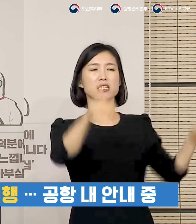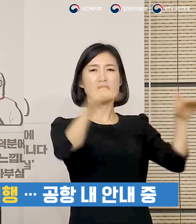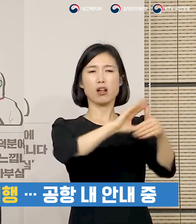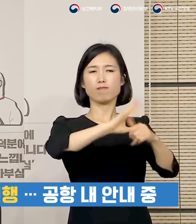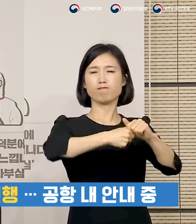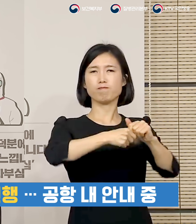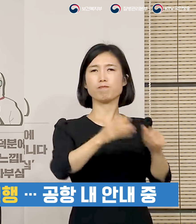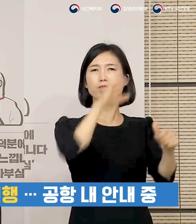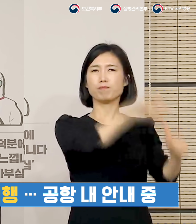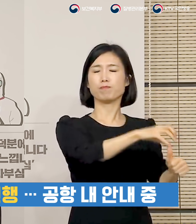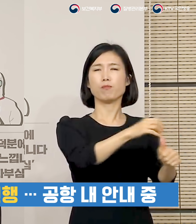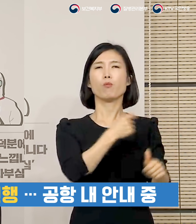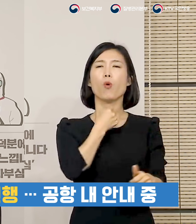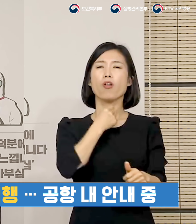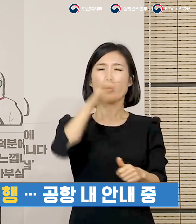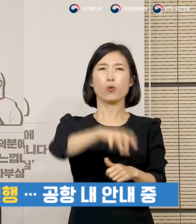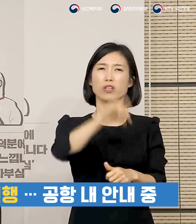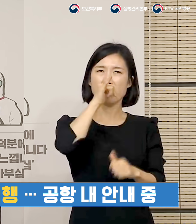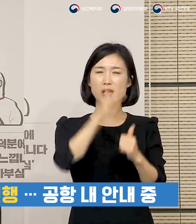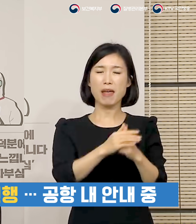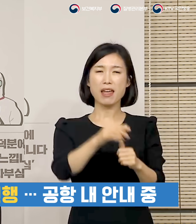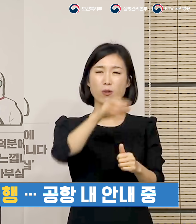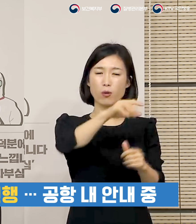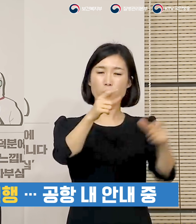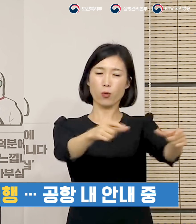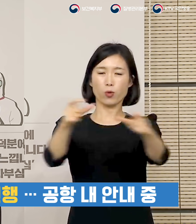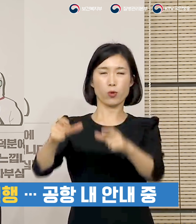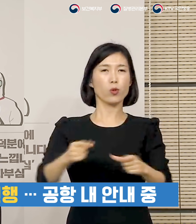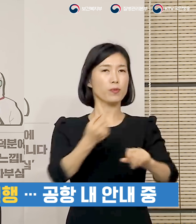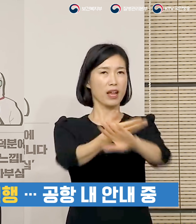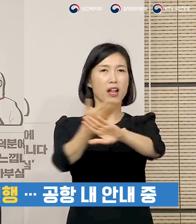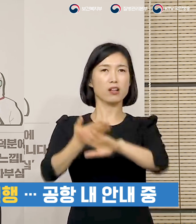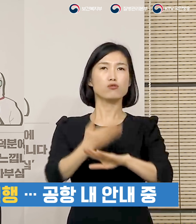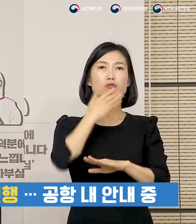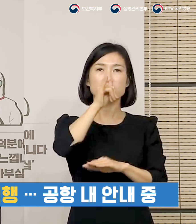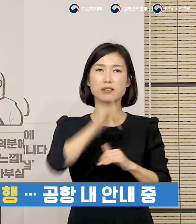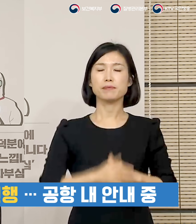자가 격리로 지침이 내려졌다고 해서 외국에서 우리 교민들이나